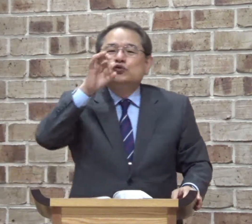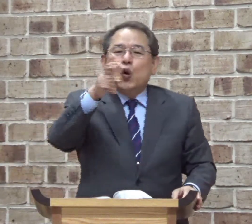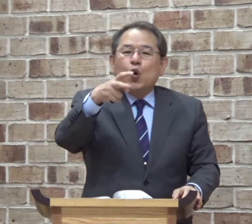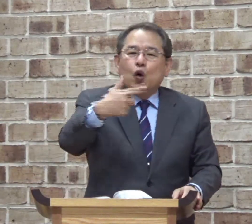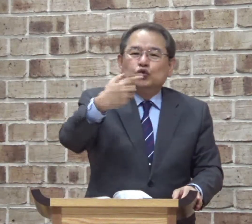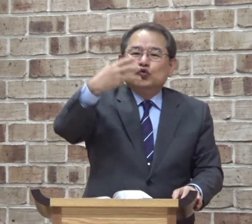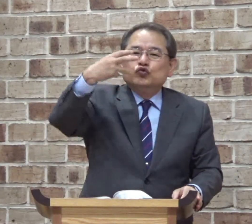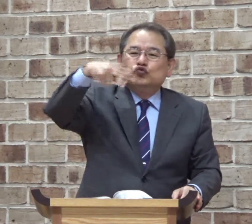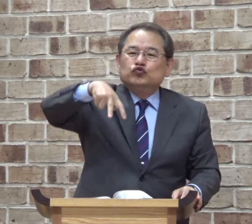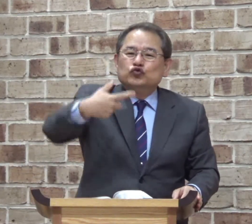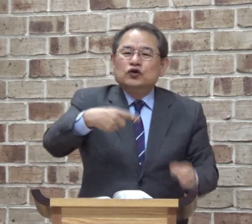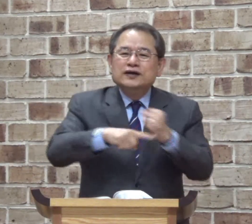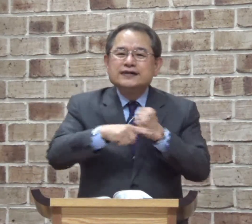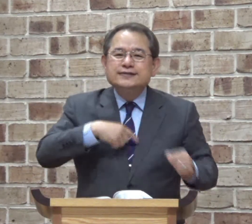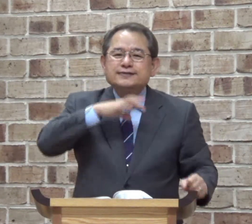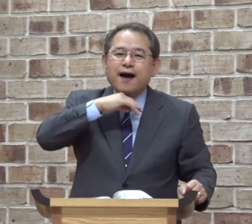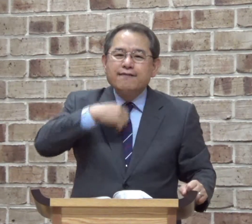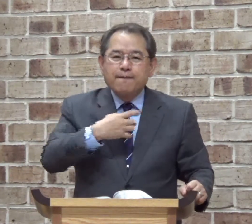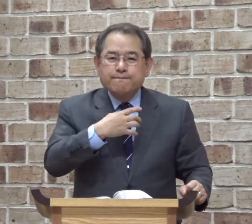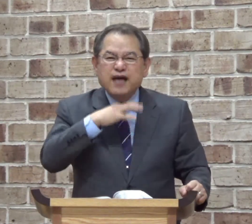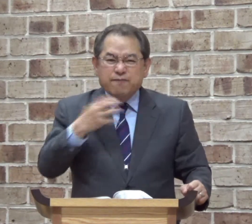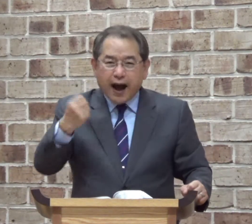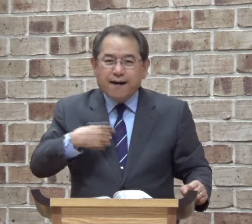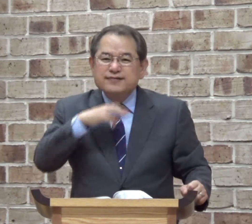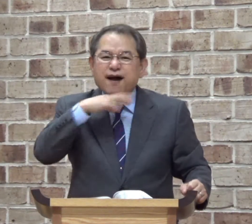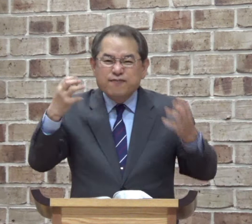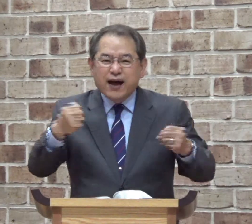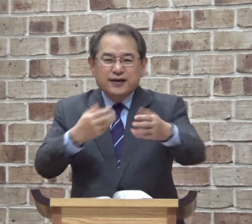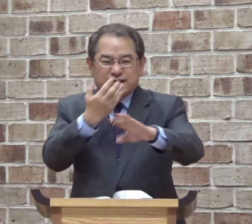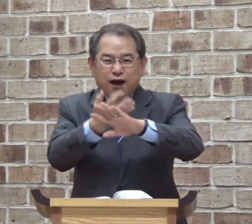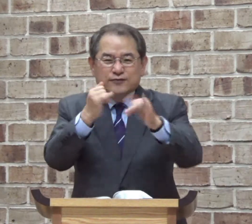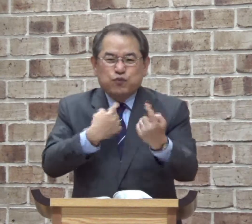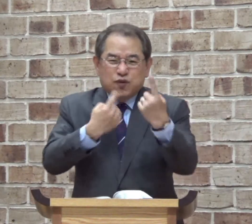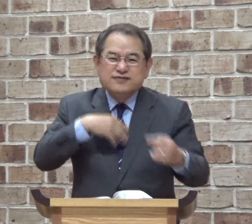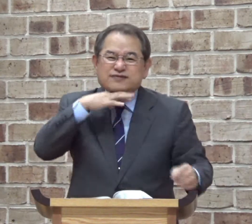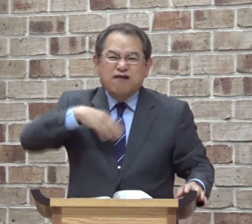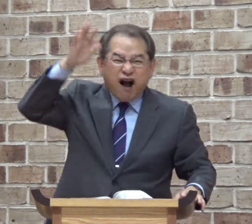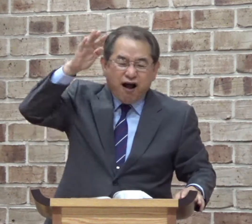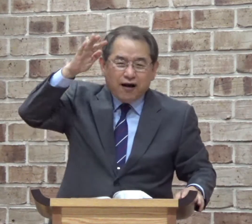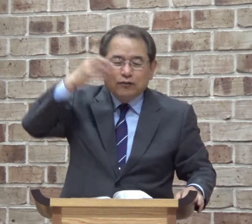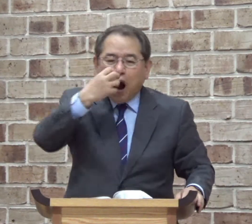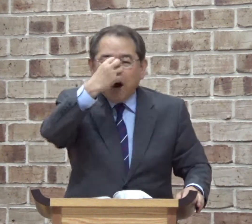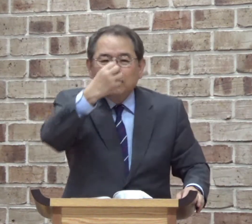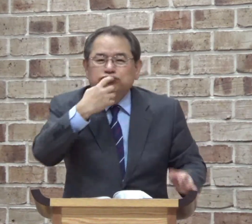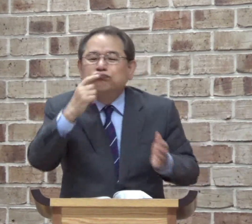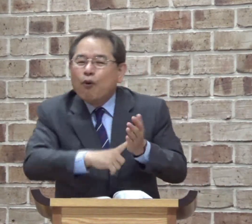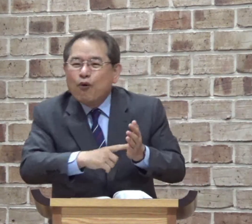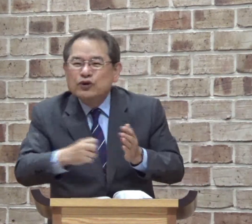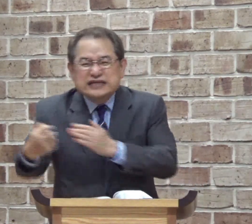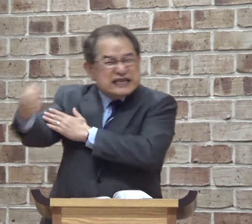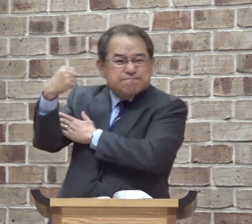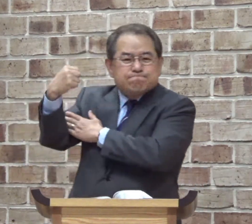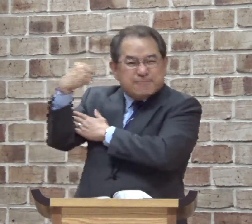연륜이 있는 사람도 내가 나이가 많으니까 너보다 낫다라고 하면 교만해지기 쉽습니다. 능력 있는 사람도